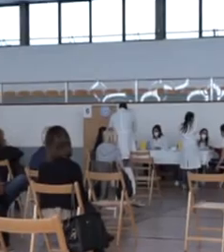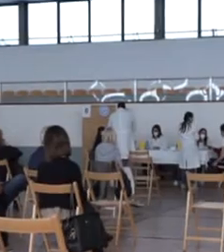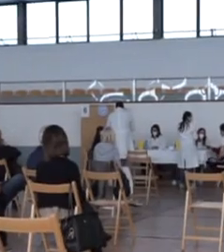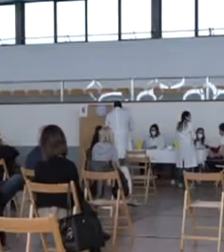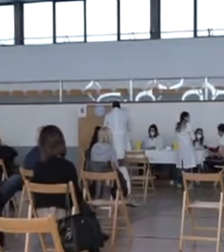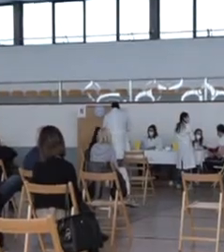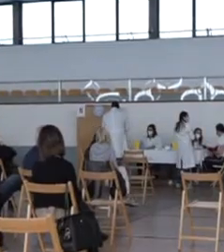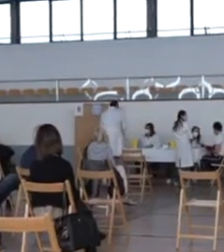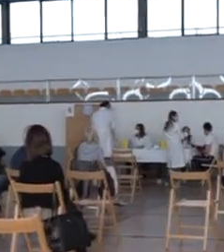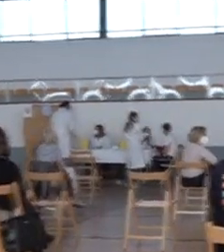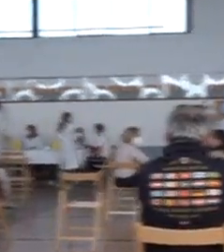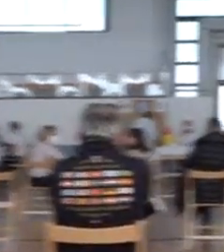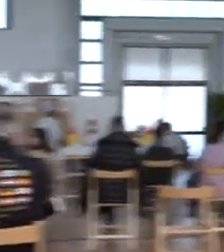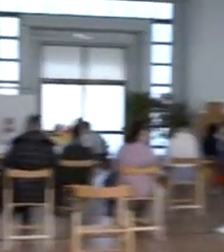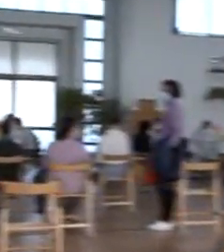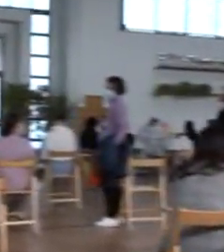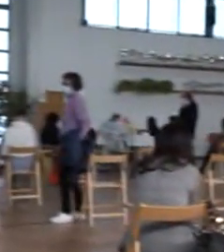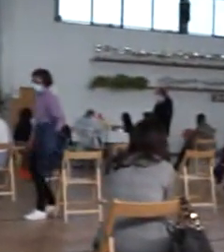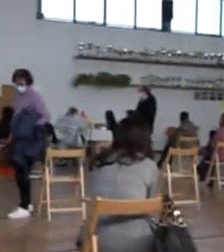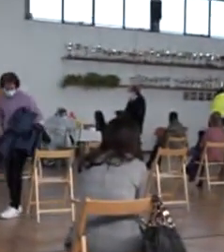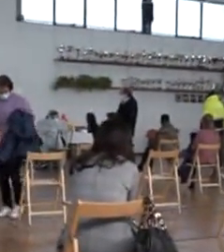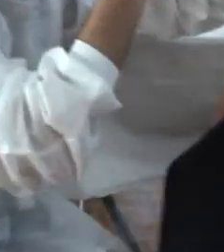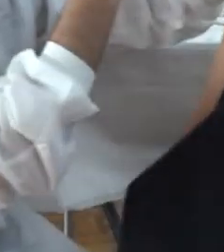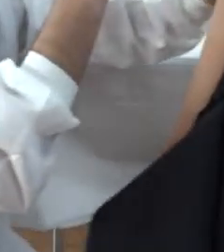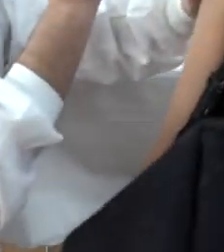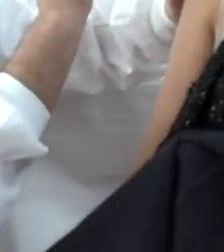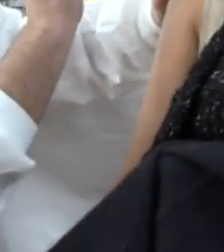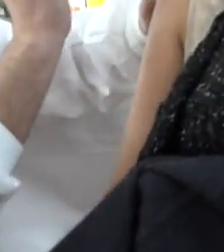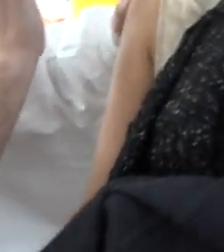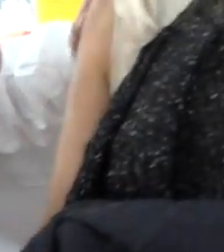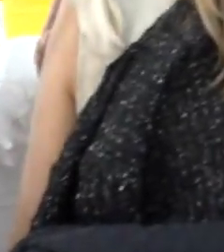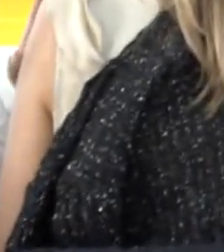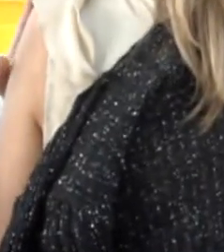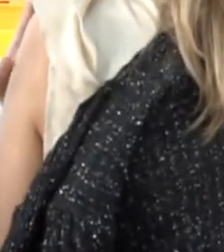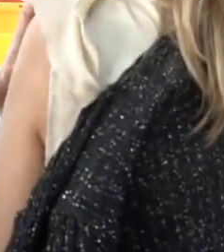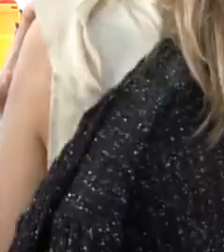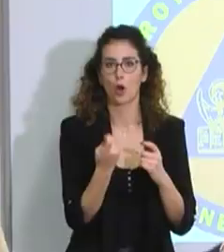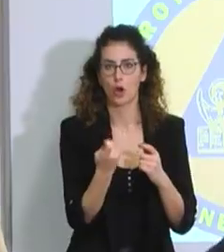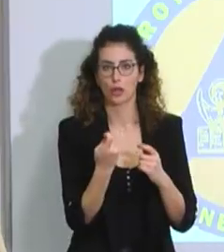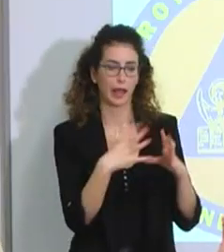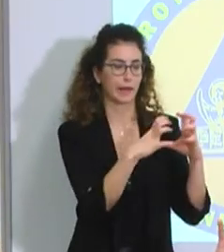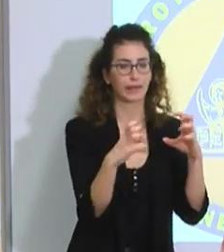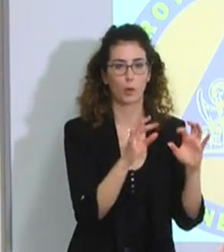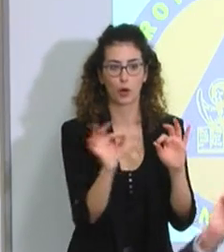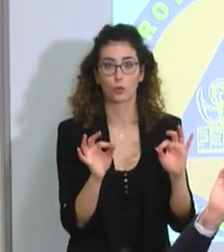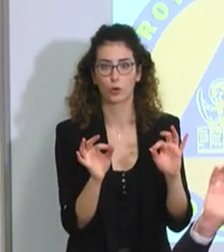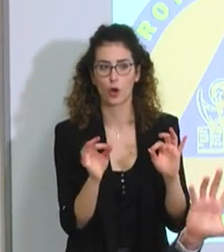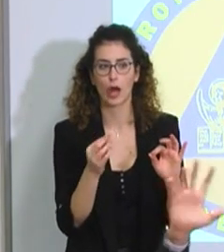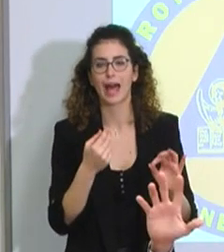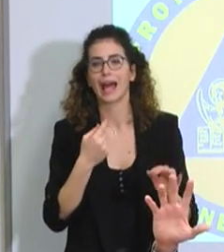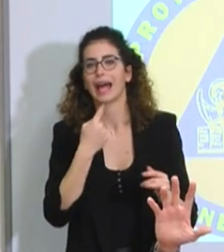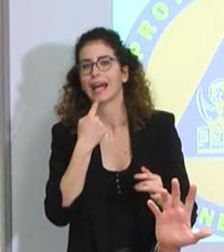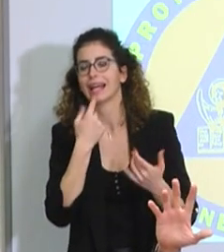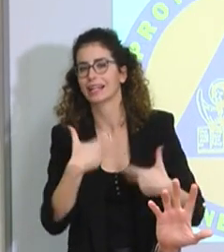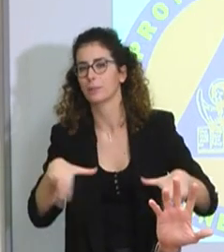verrà aperto un nuovo canale. Le aziende inizieranno a somministrare il siero in autonomia con le dosi consegnate alla regione. Lo sottolineo, sarà a